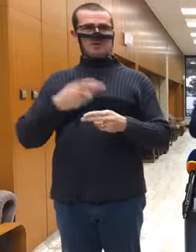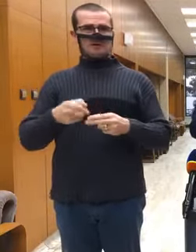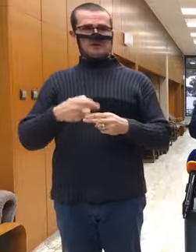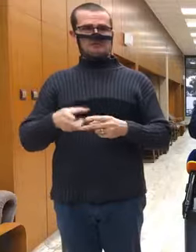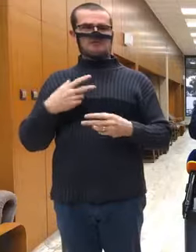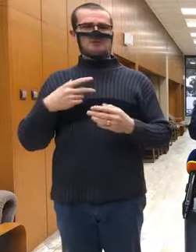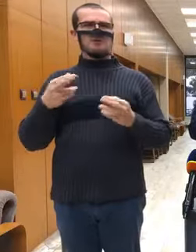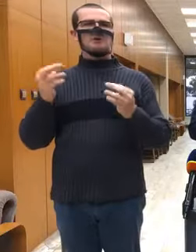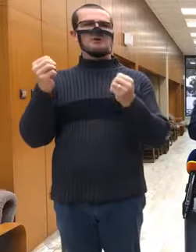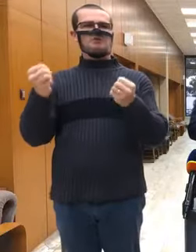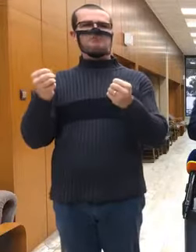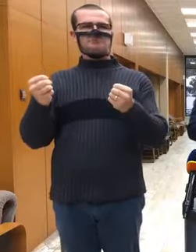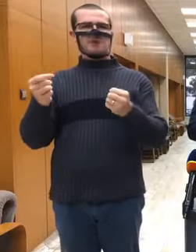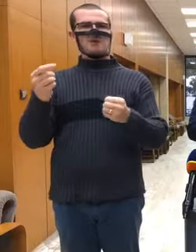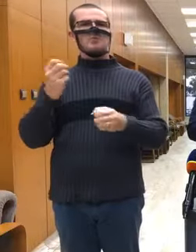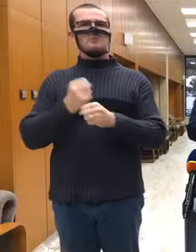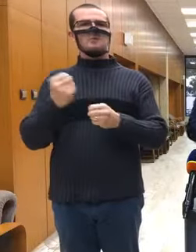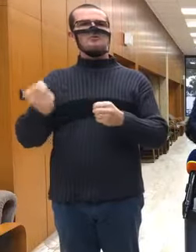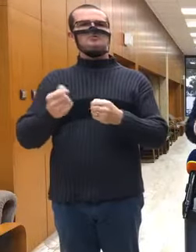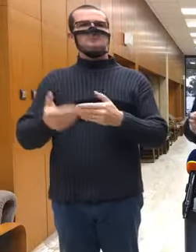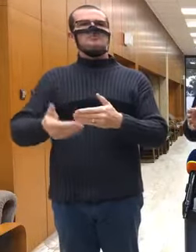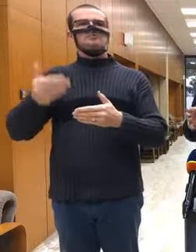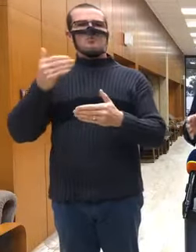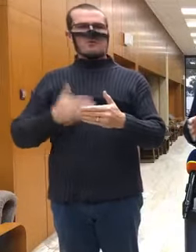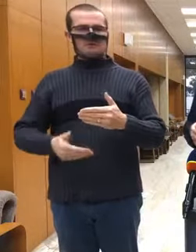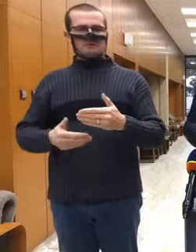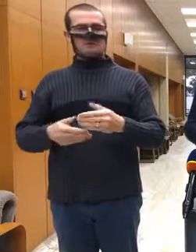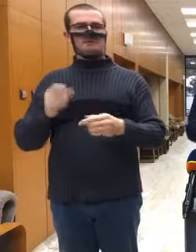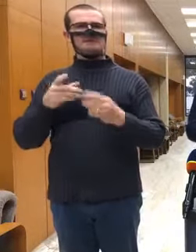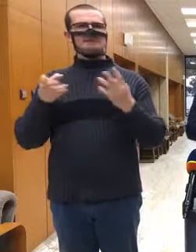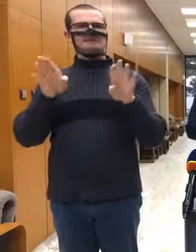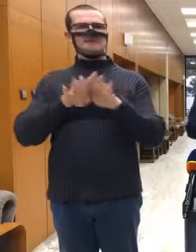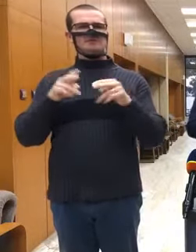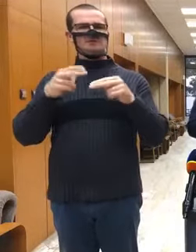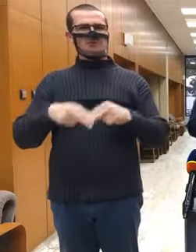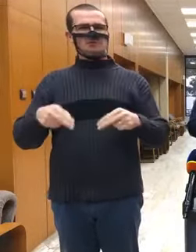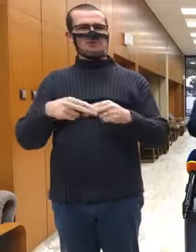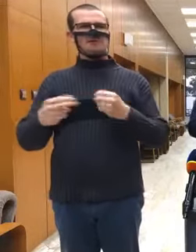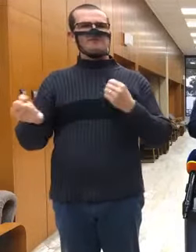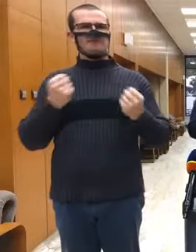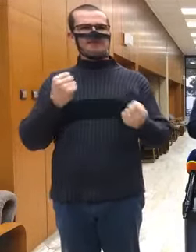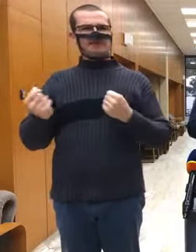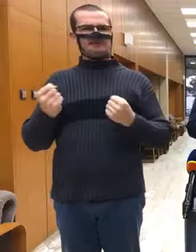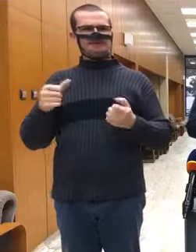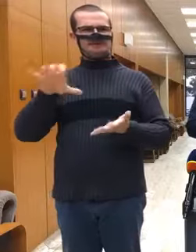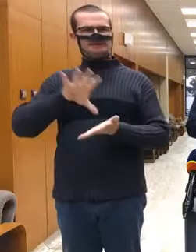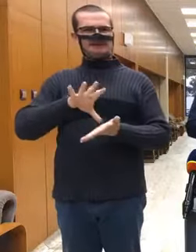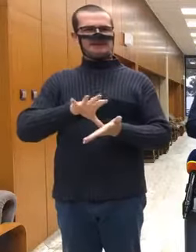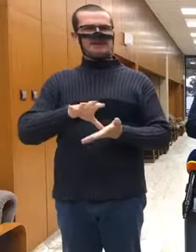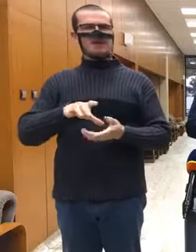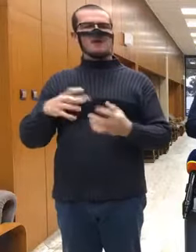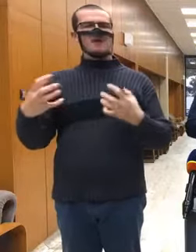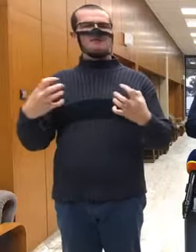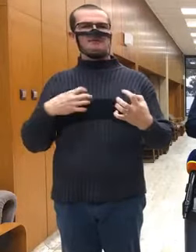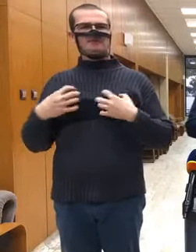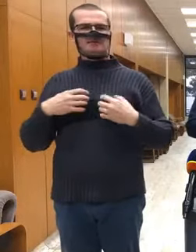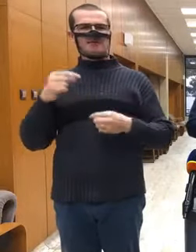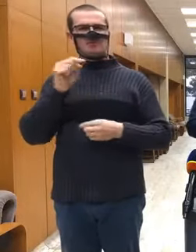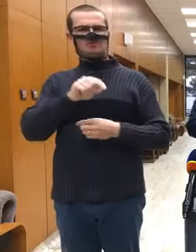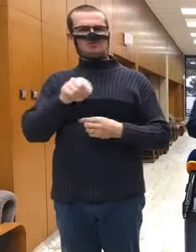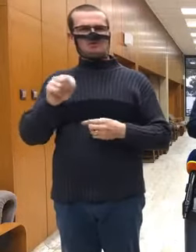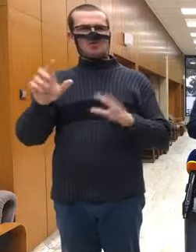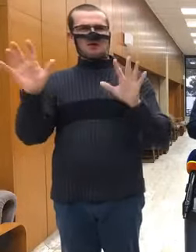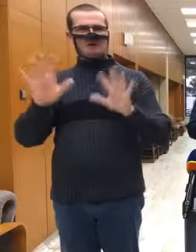držím mu palce, aby to spravil čím skôr, lebo tie zatvorené reštaurácie, fitness centra, divadla a